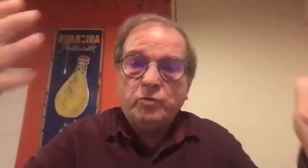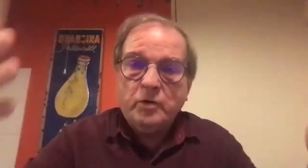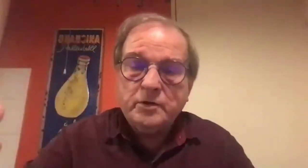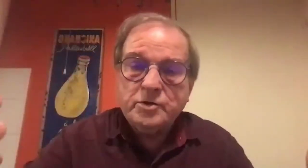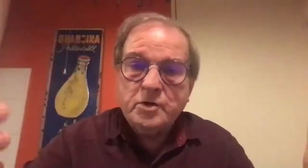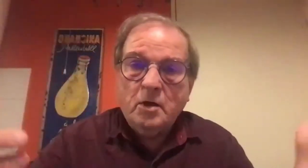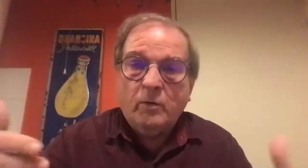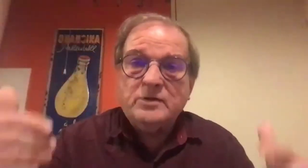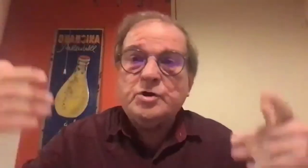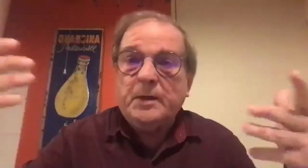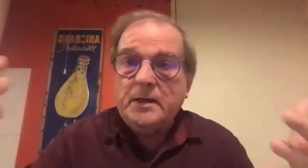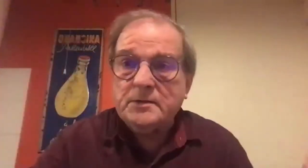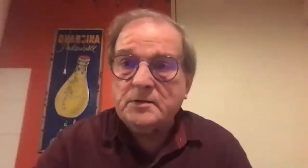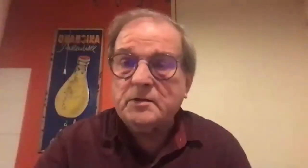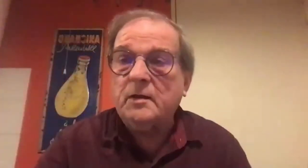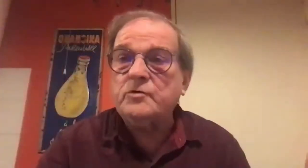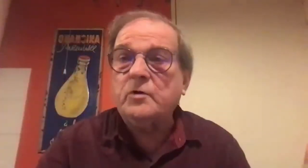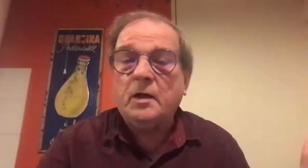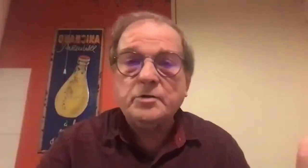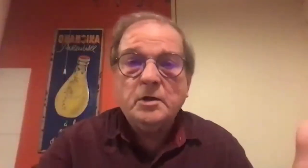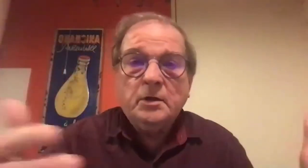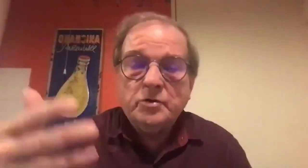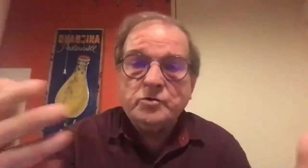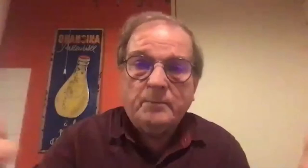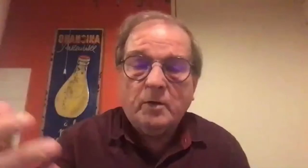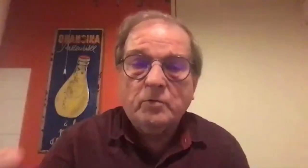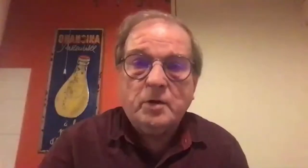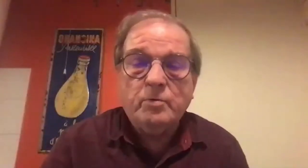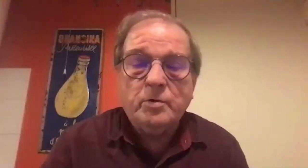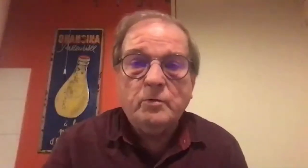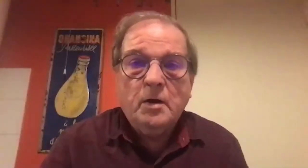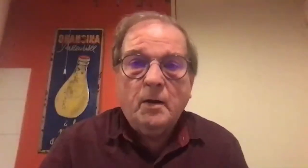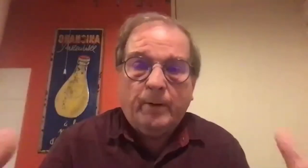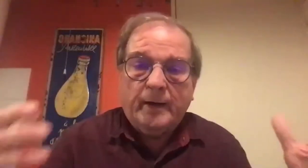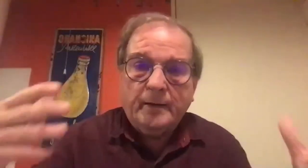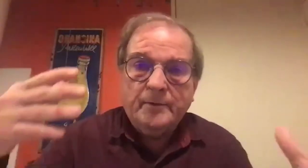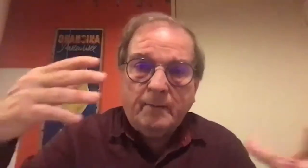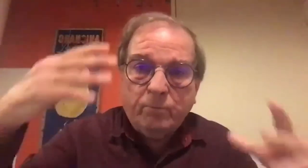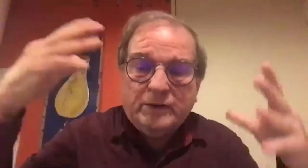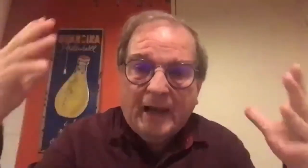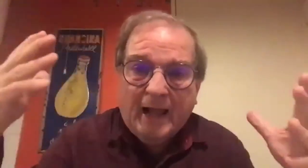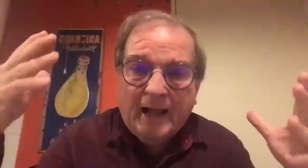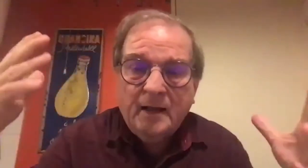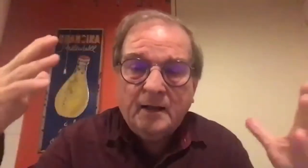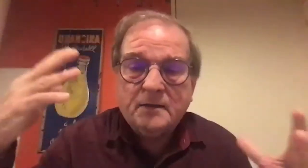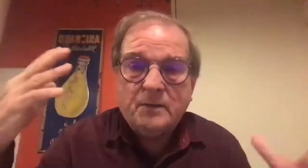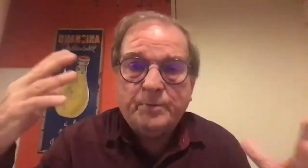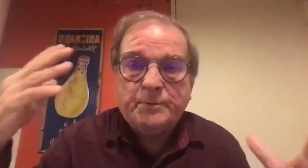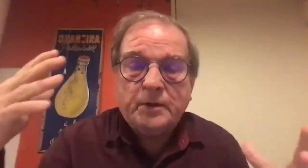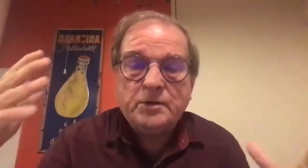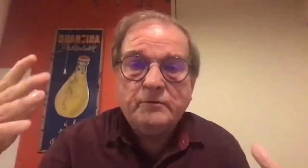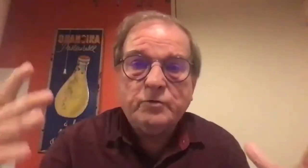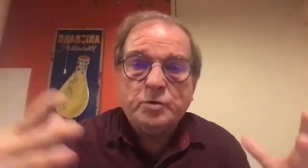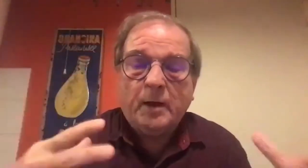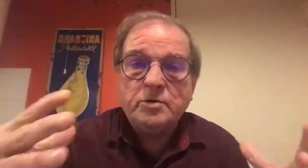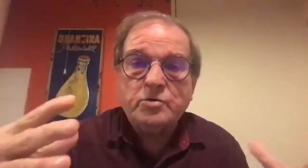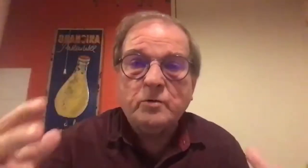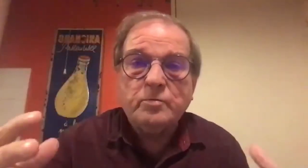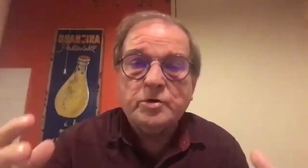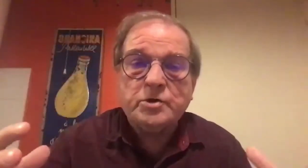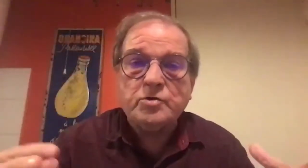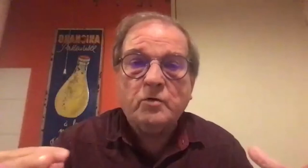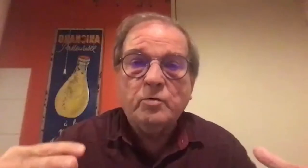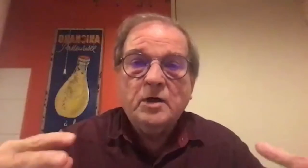os autores ou as experiências internacionais, isso também contribuiu para modelar essa perspectiva dos